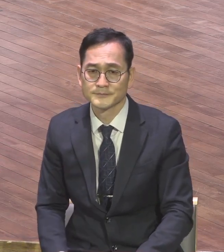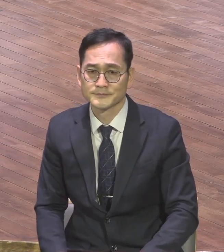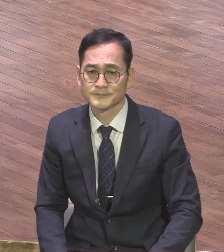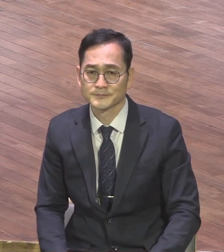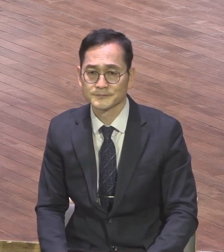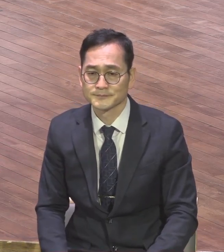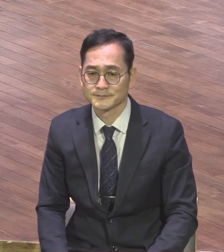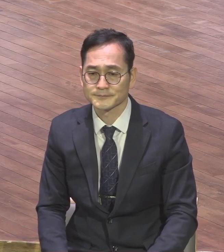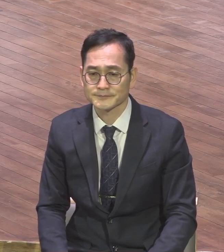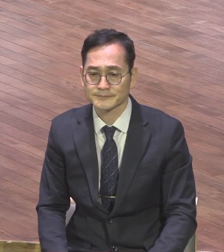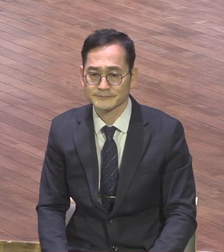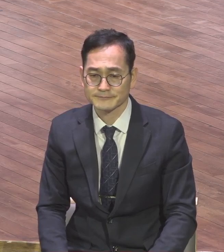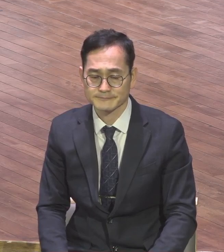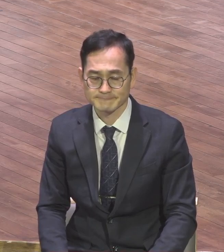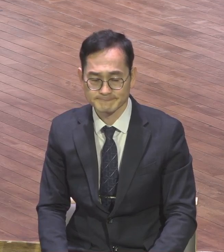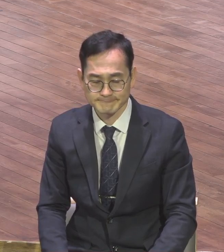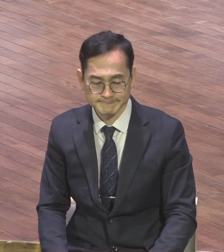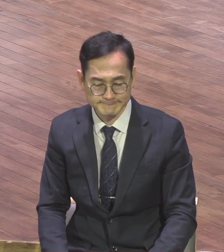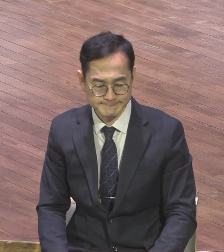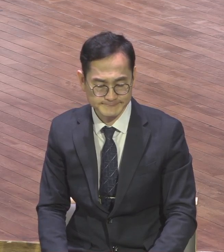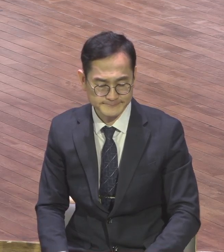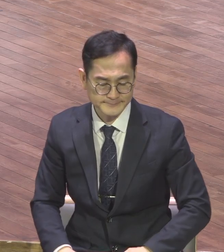놀라니라. 아멘.